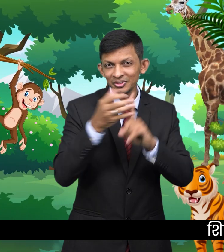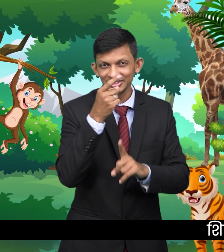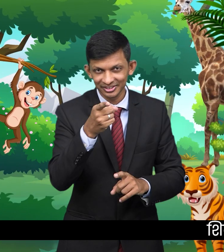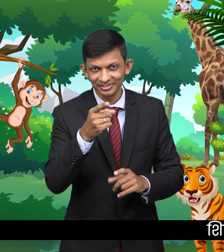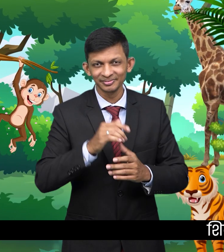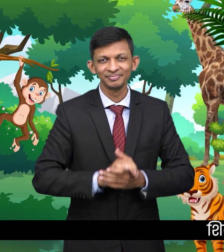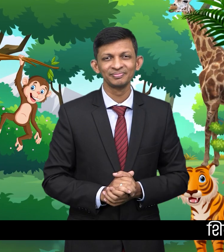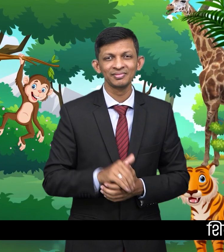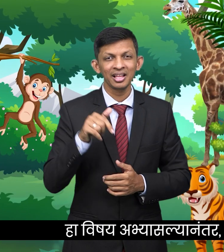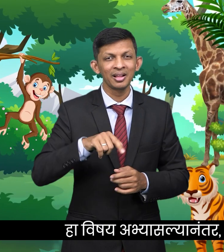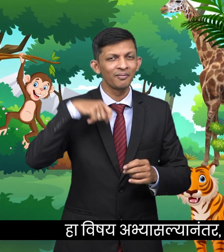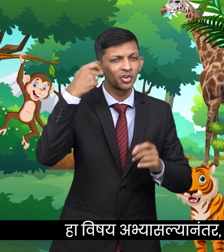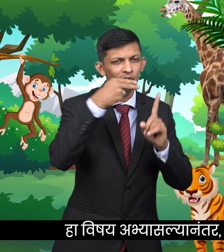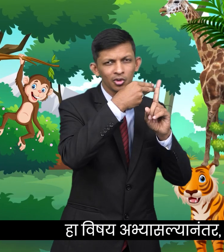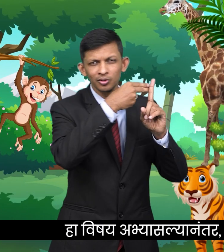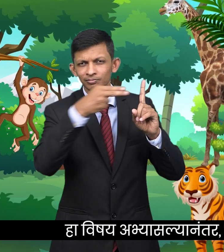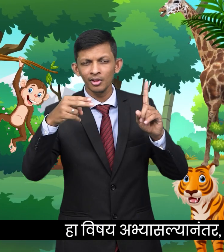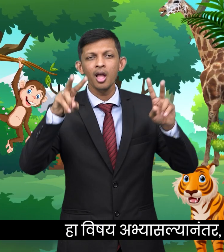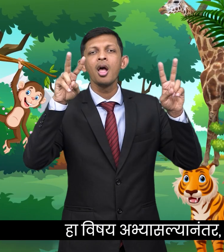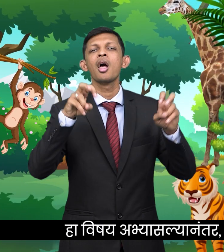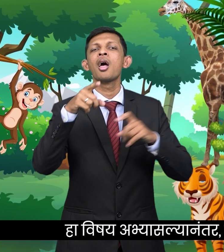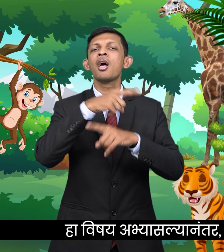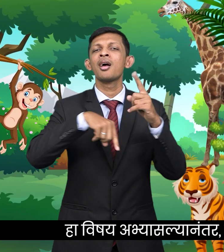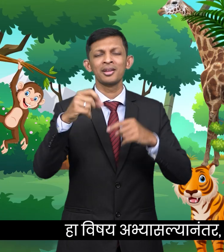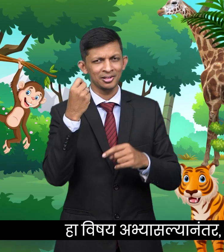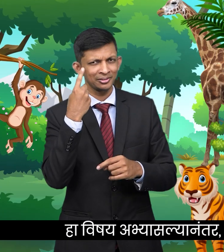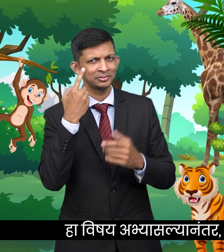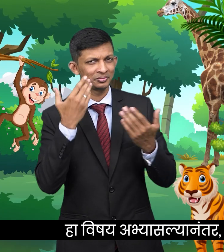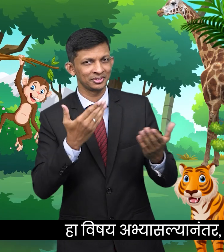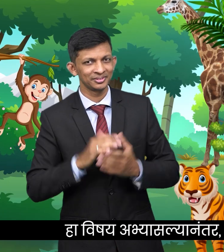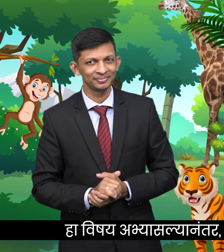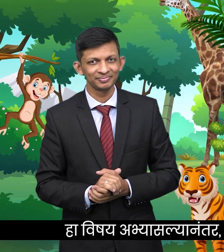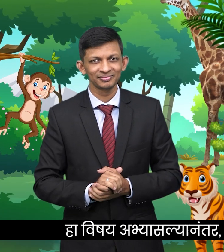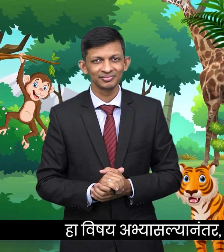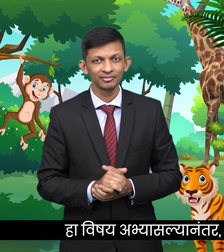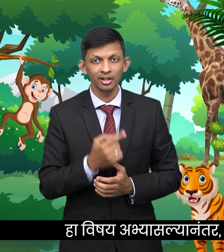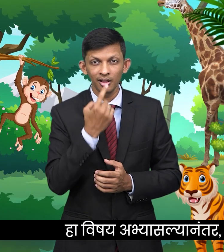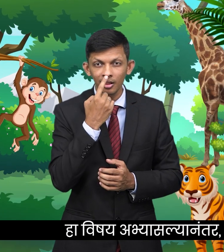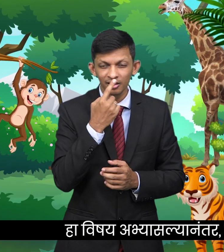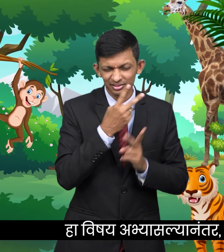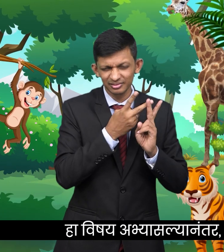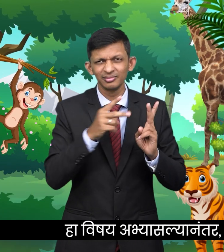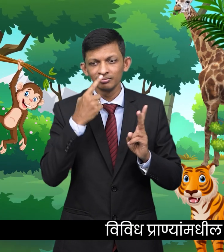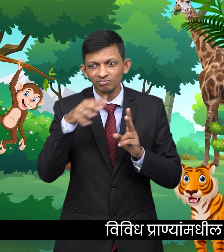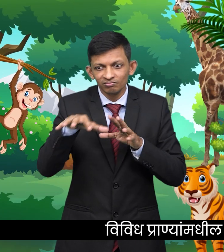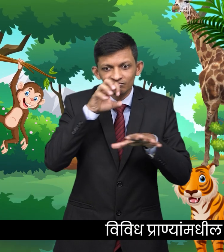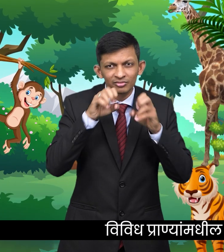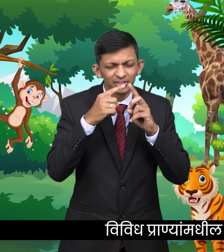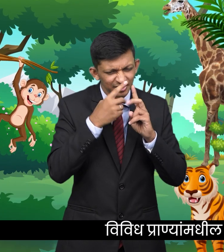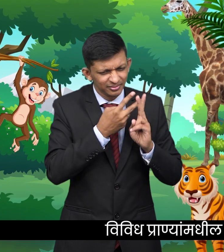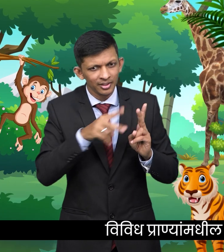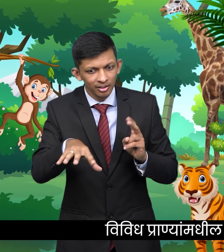शिकण्याची उद्दिष्टे. हा विषय अभ्यासल्यानंतर तुम्ही पुढील गोष्टी करण्यास सक्षम व्हाल.